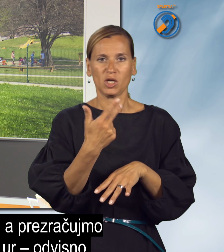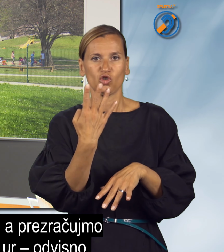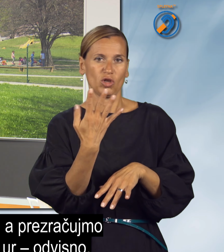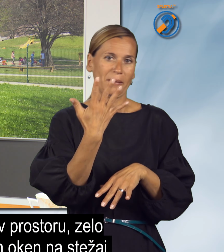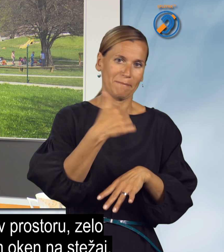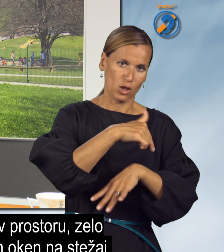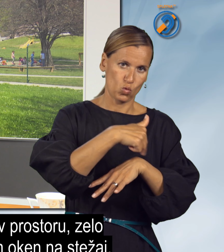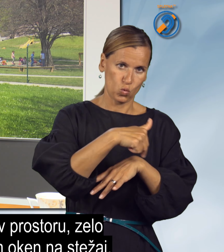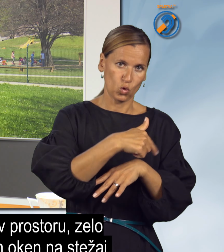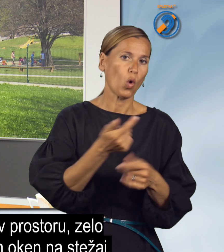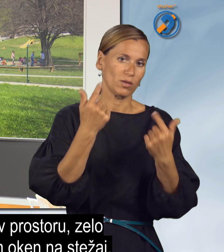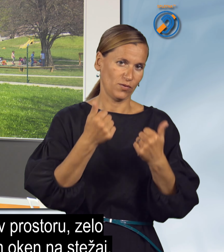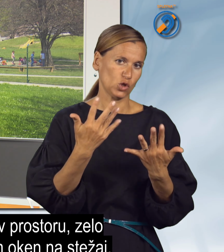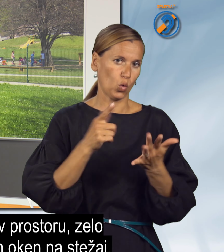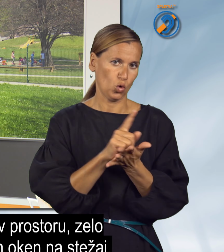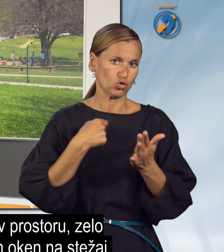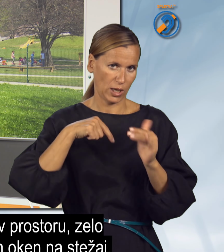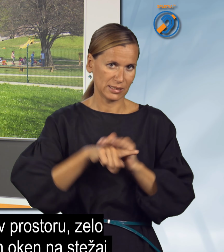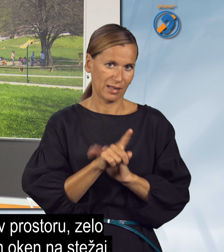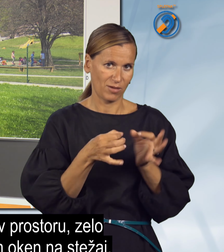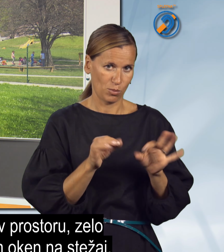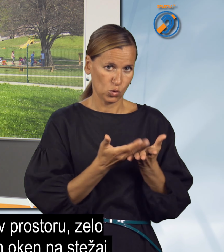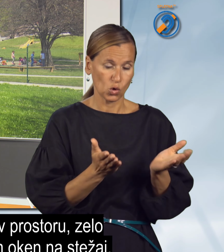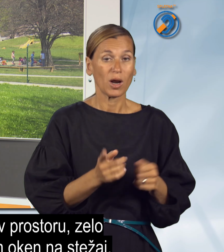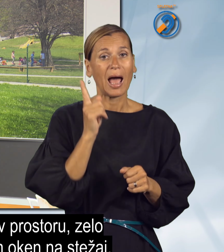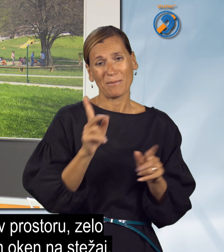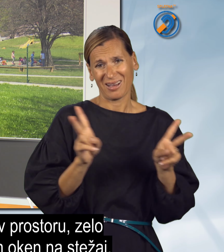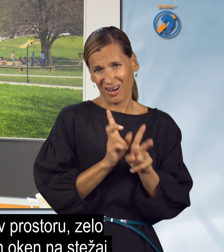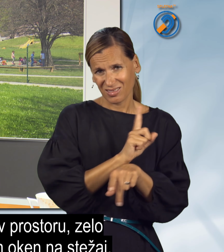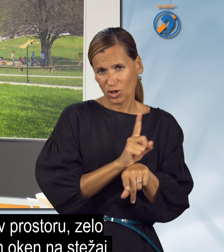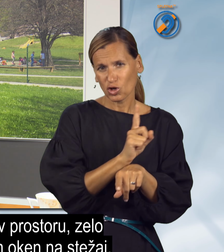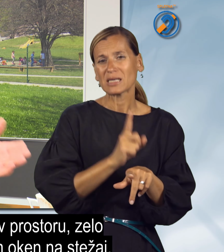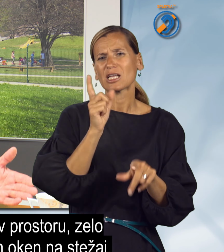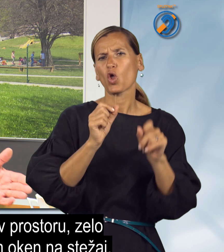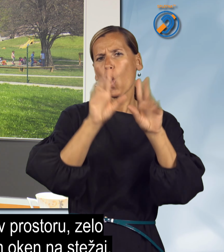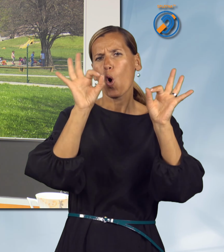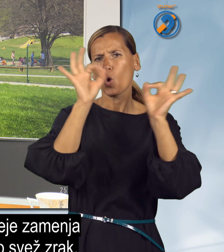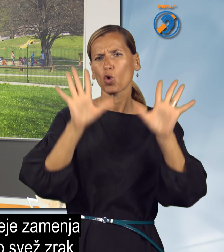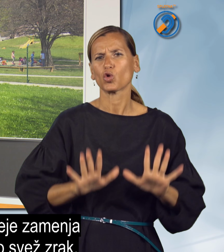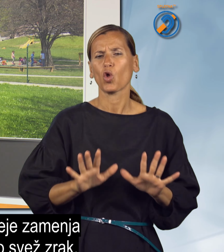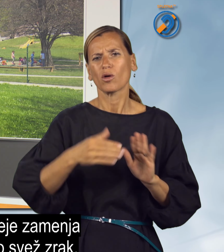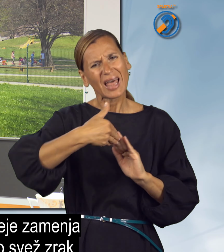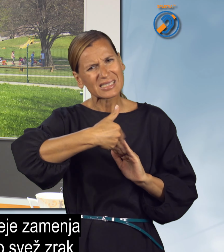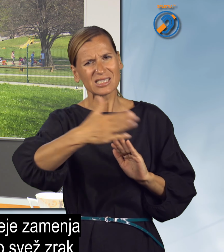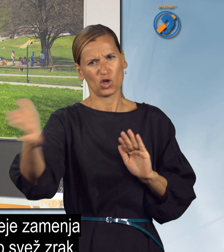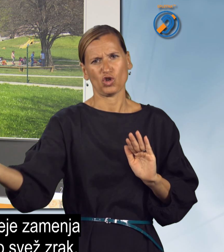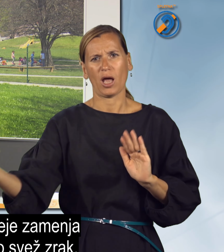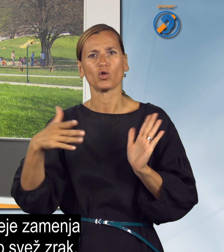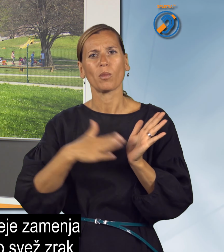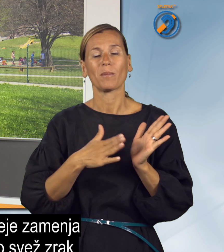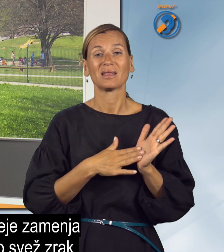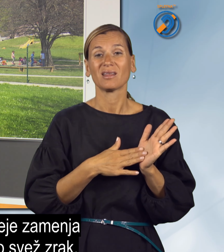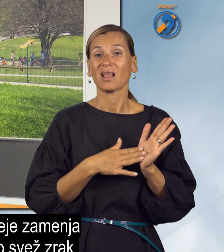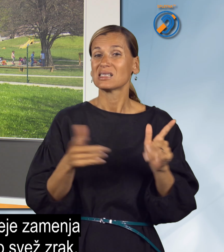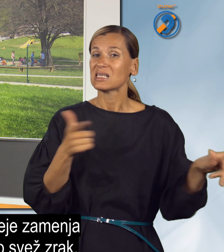ur, odvisno koliko se zadržujemo v prostoru, zelo kratek čas za odpiranje mokre na stežaj. Torej, da se zrak čim